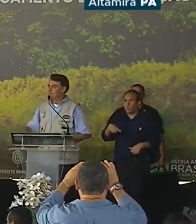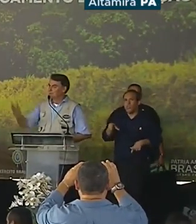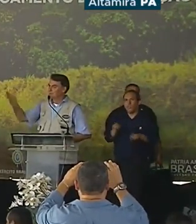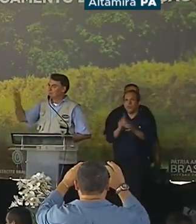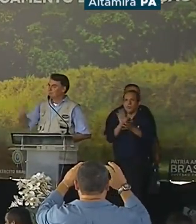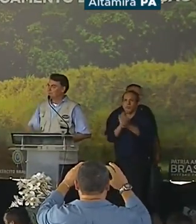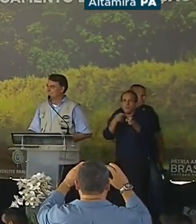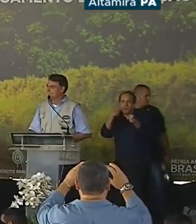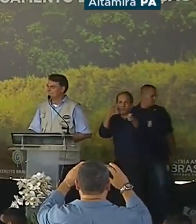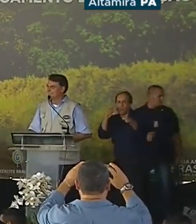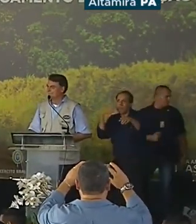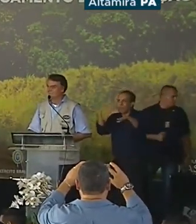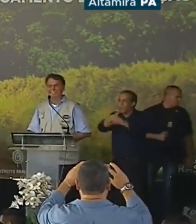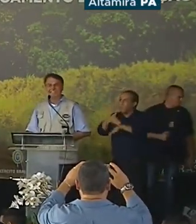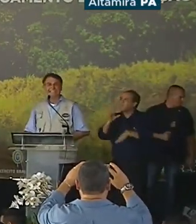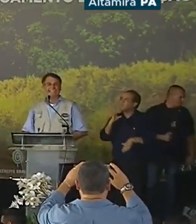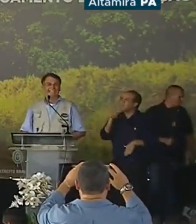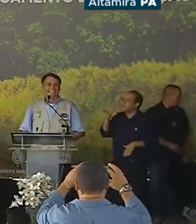artilharia também, tá ok, Wilson?